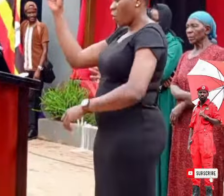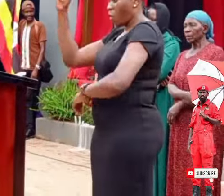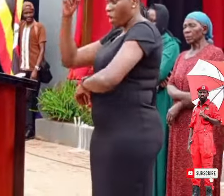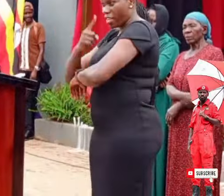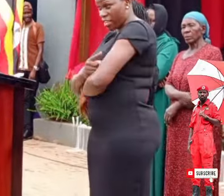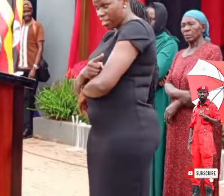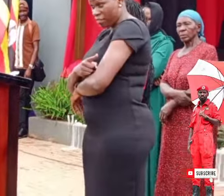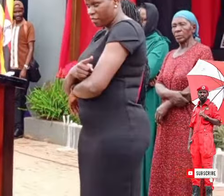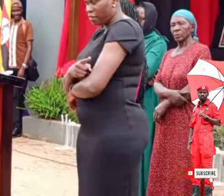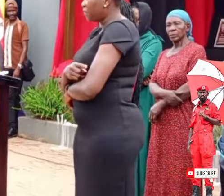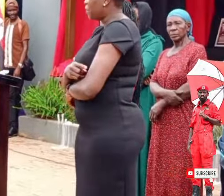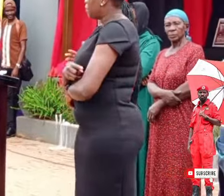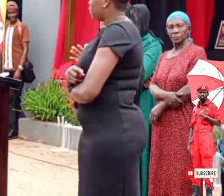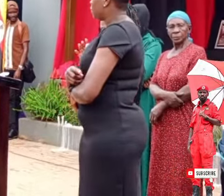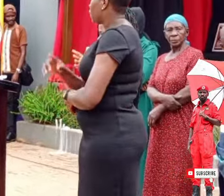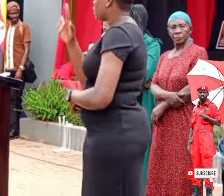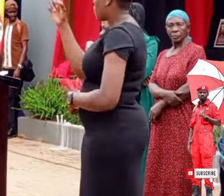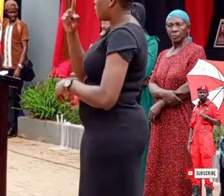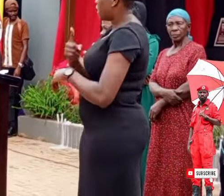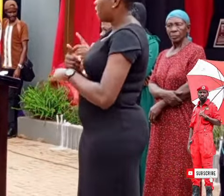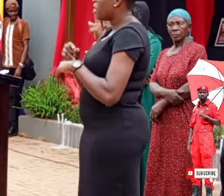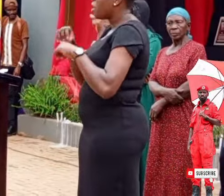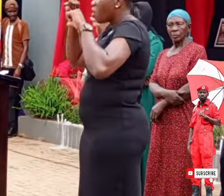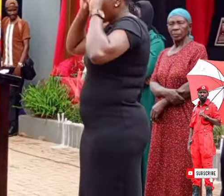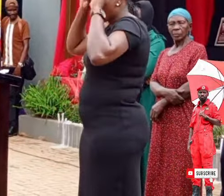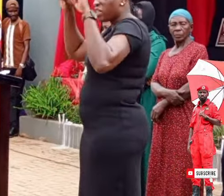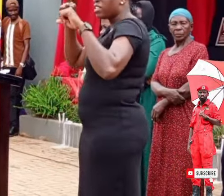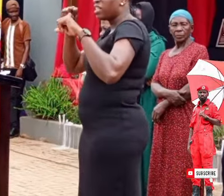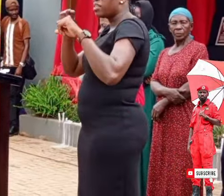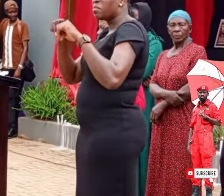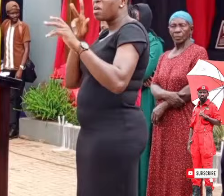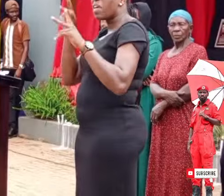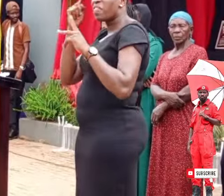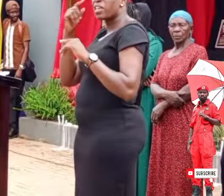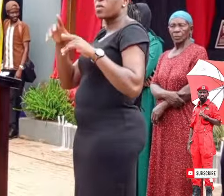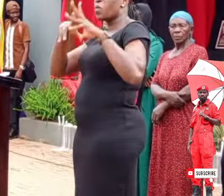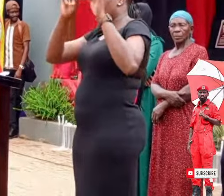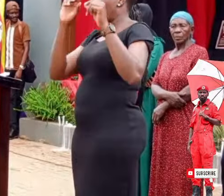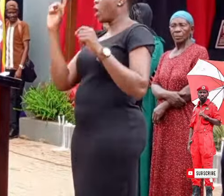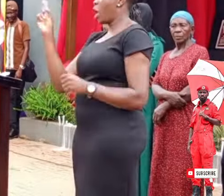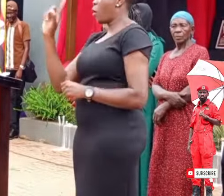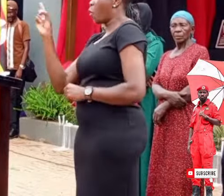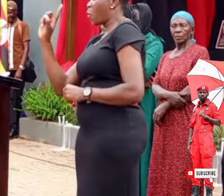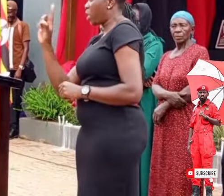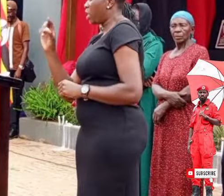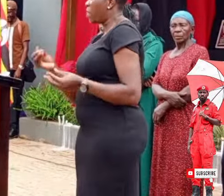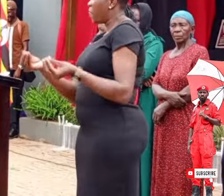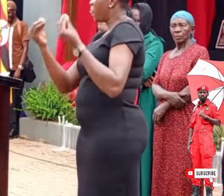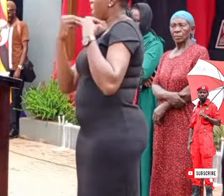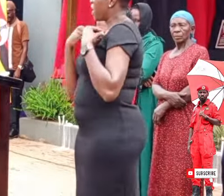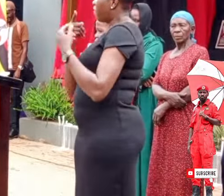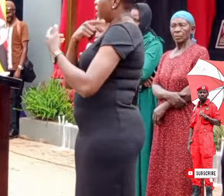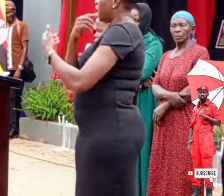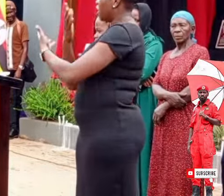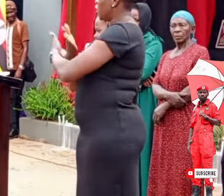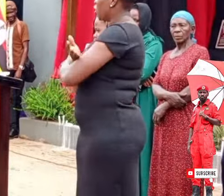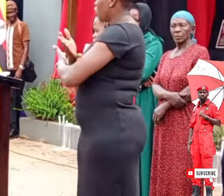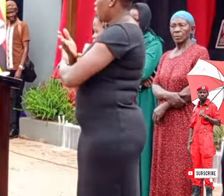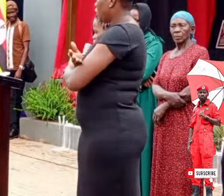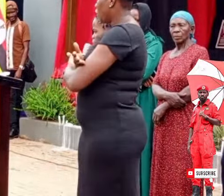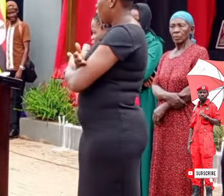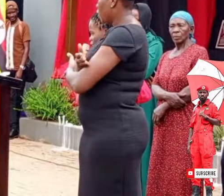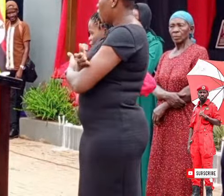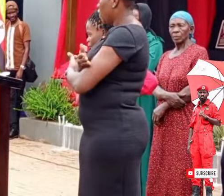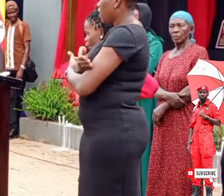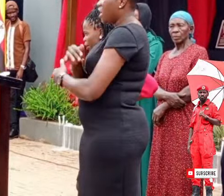lwate nali najja kwalifaiza purezidenti lwe yali e Nairobi nga bagenda batuwa tishati